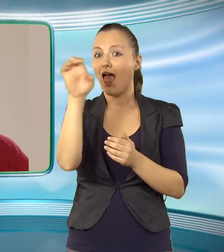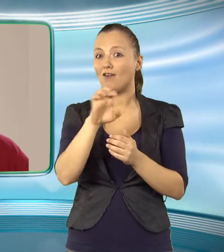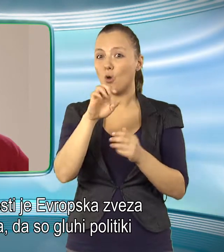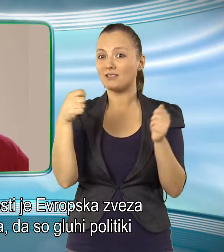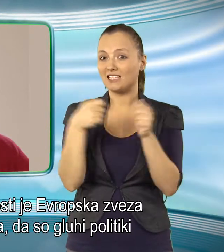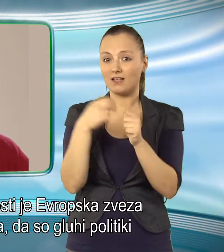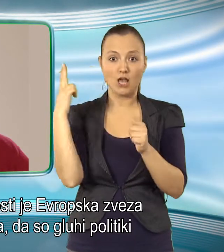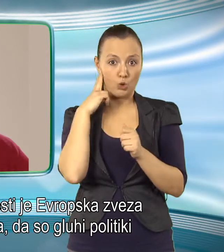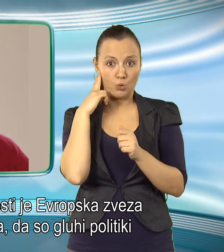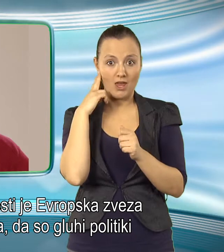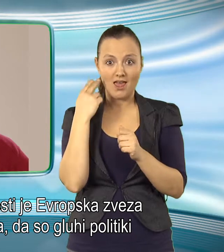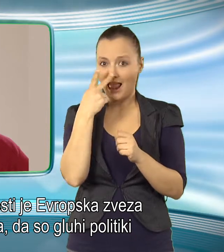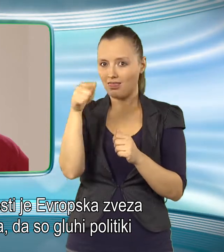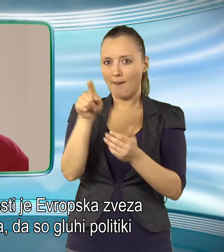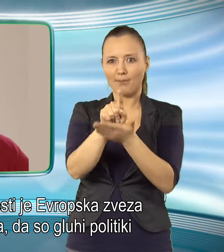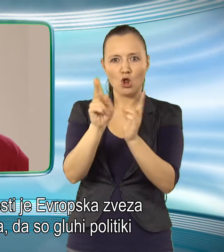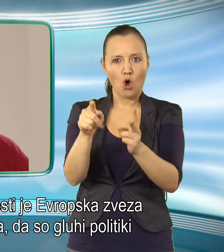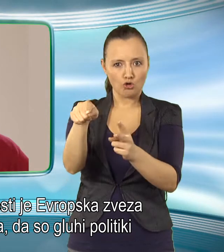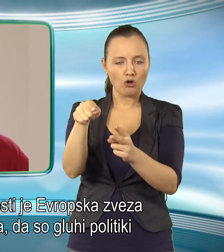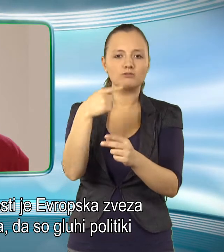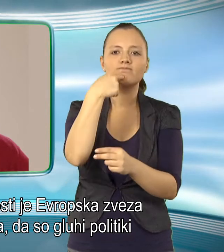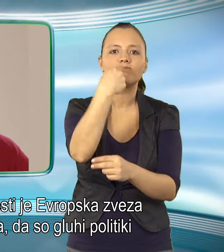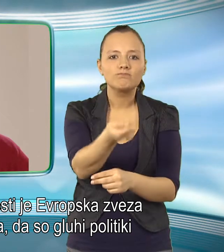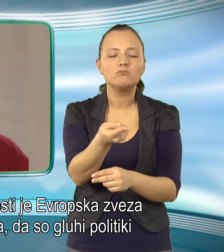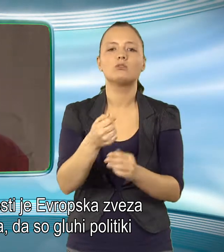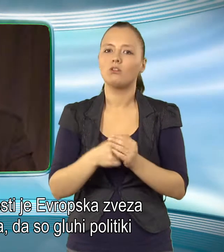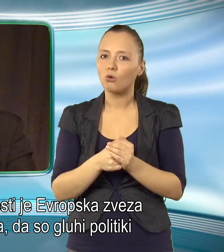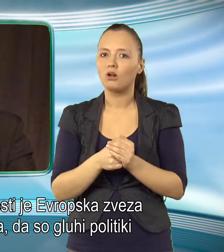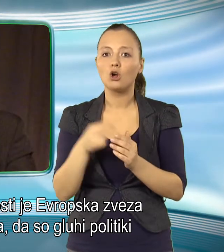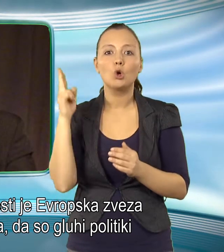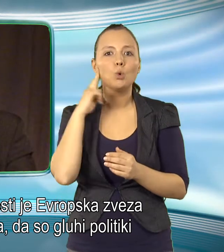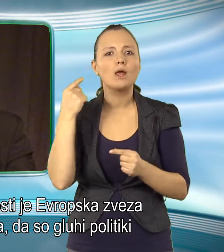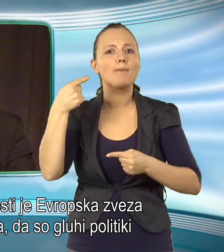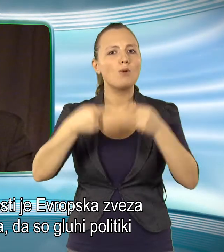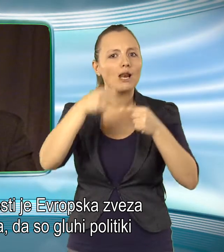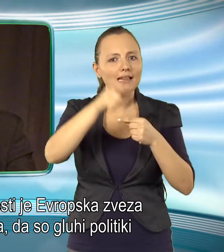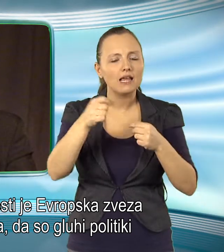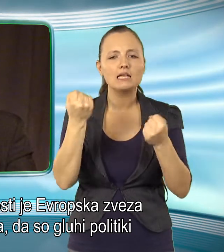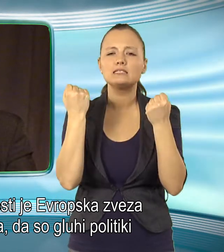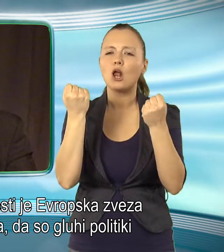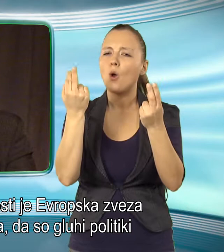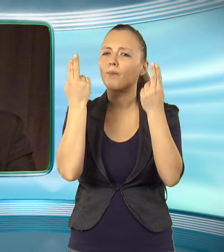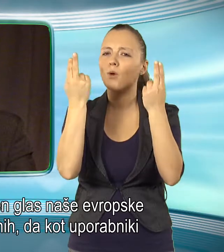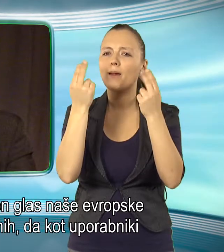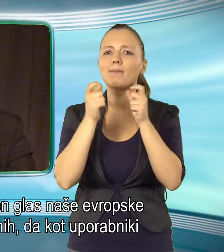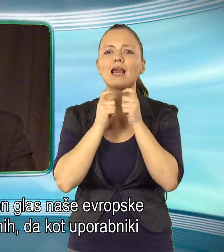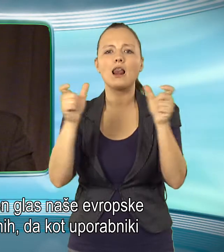Ob tej priložnosti je Evropska zveza gluhih izjavila, da so gluhi politiki zelo pomemben glas naše evropske skupnosti